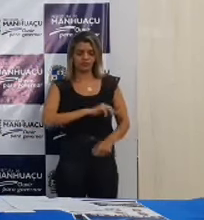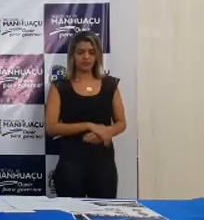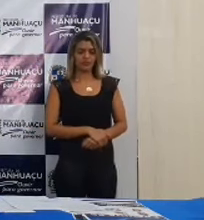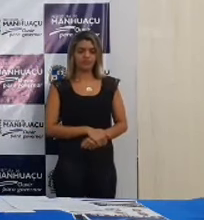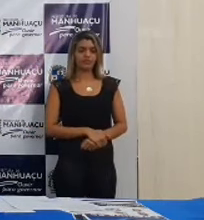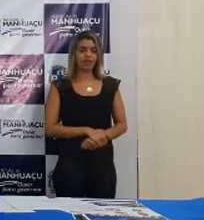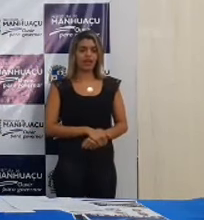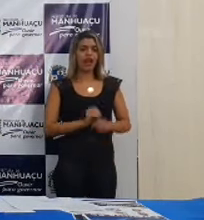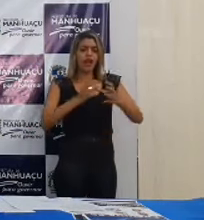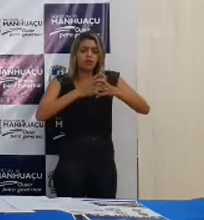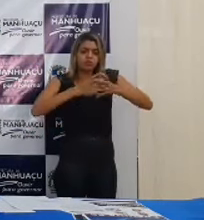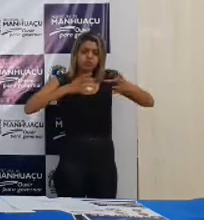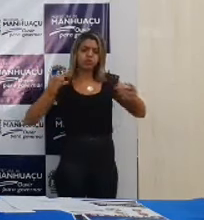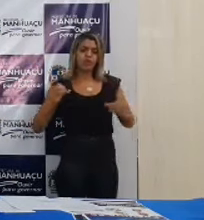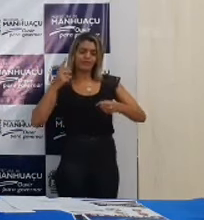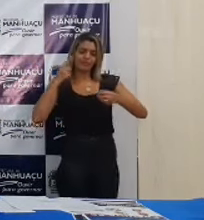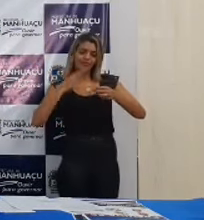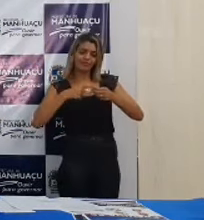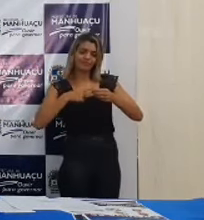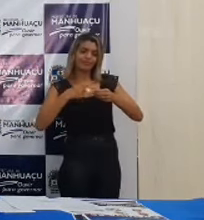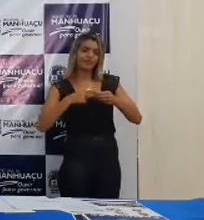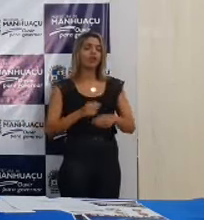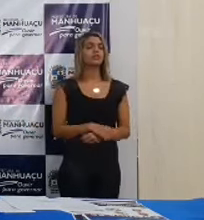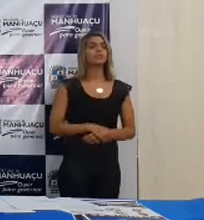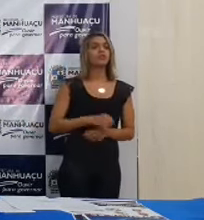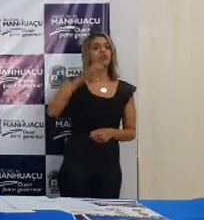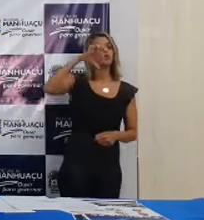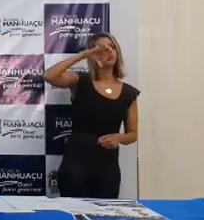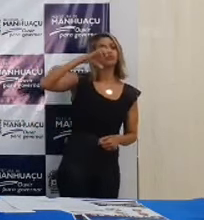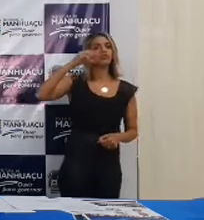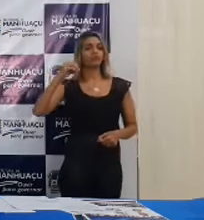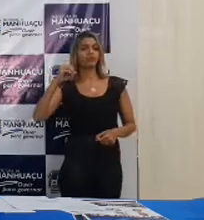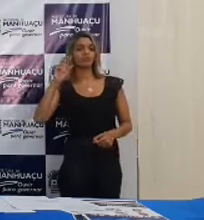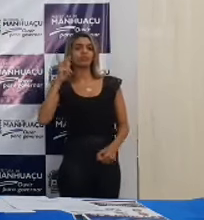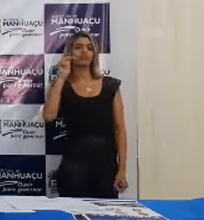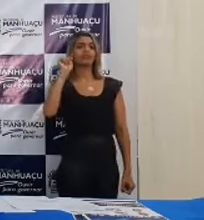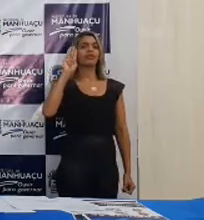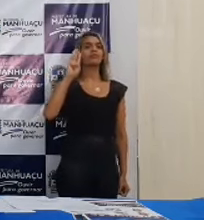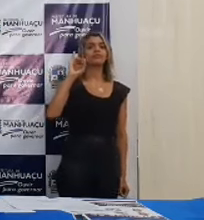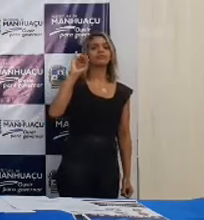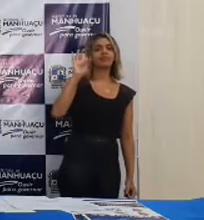polo. Nós temos hoje uma população de 90 mil habitantes. Nós temos